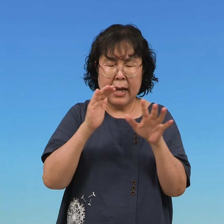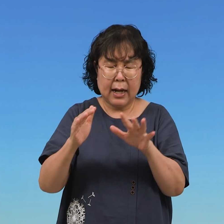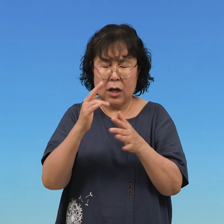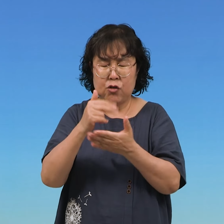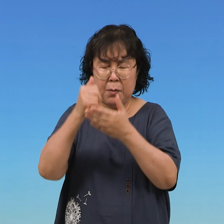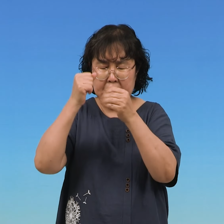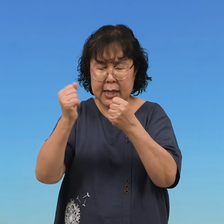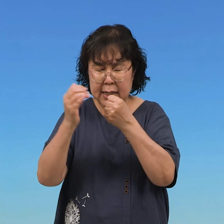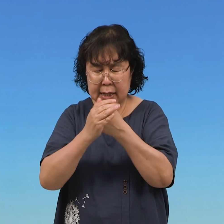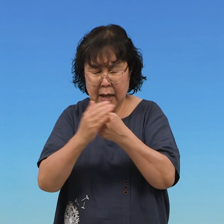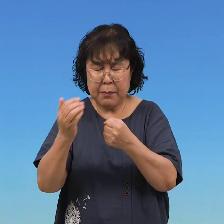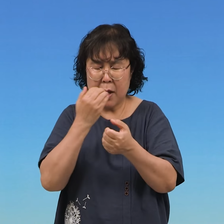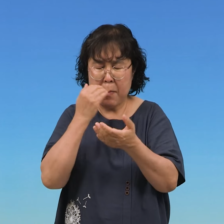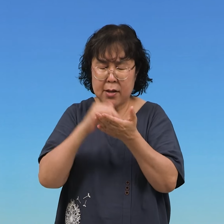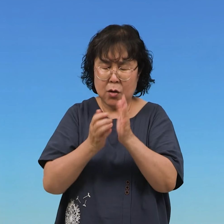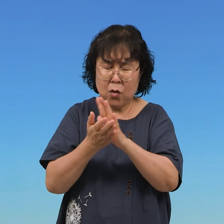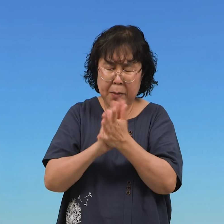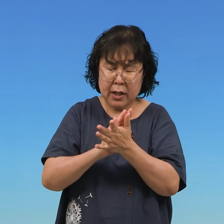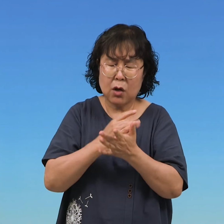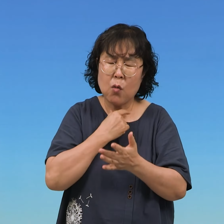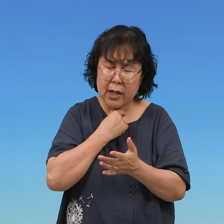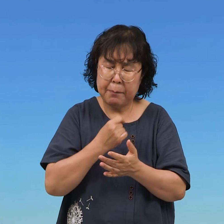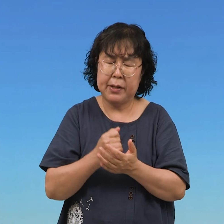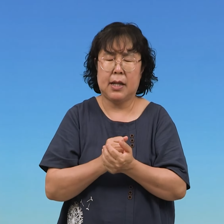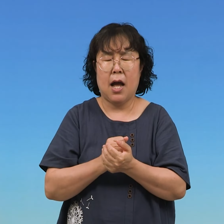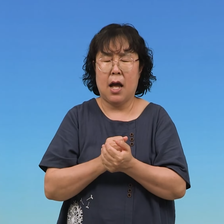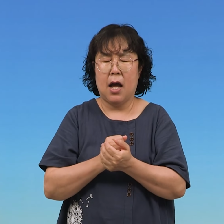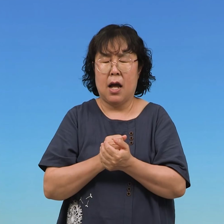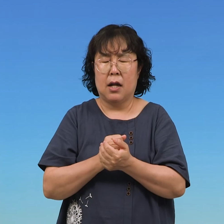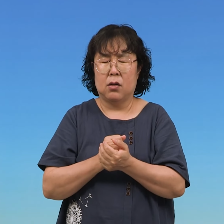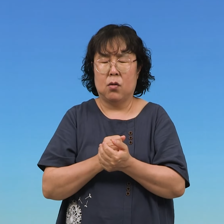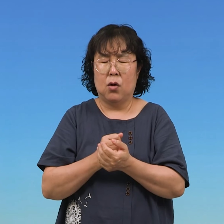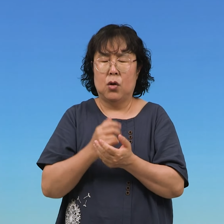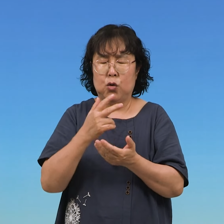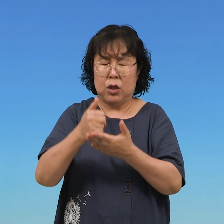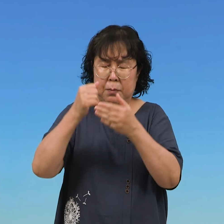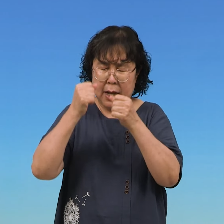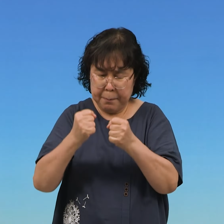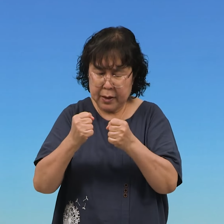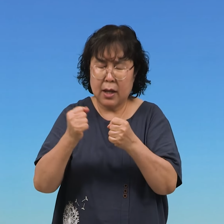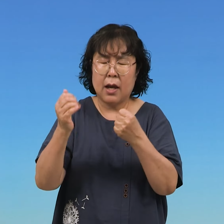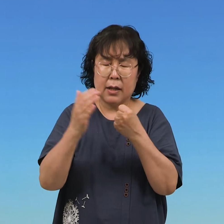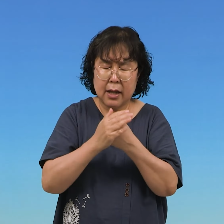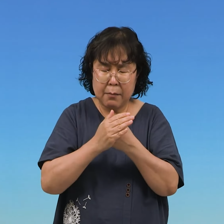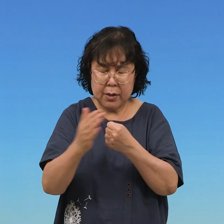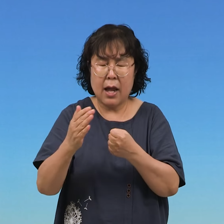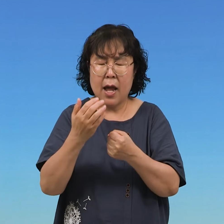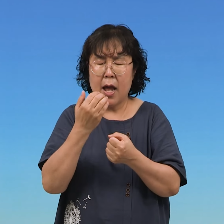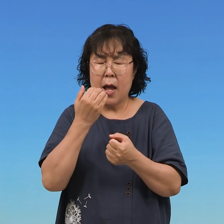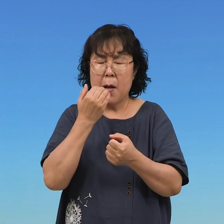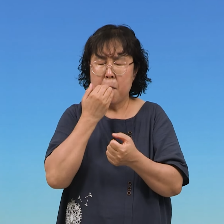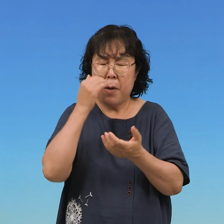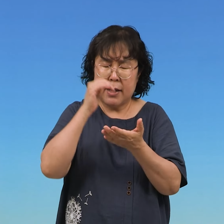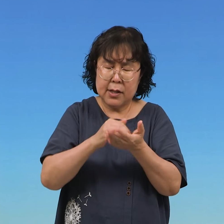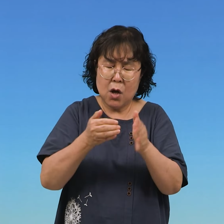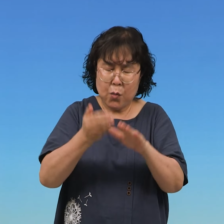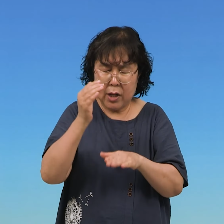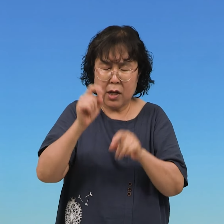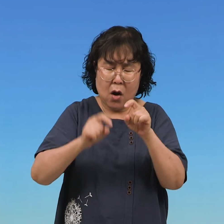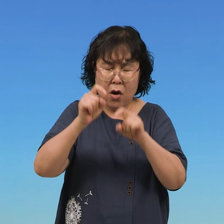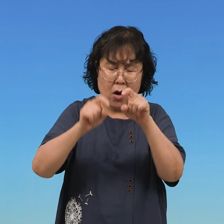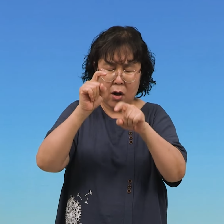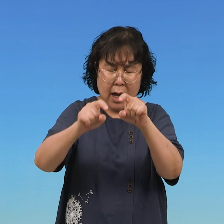원합니다. 주님 여기 계시기에 반석 위를 내가 걸어가기를 원합니다.